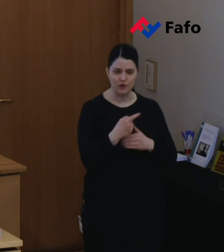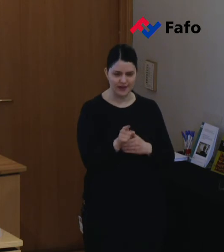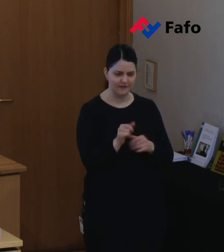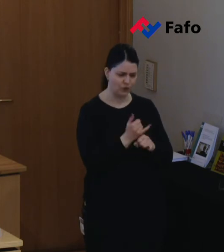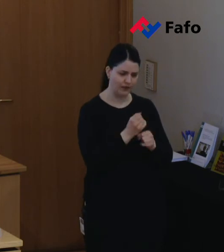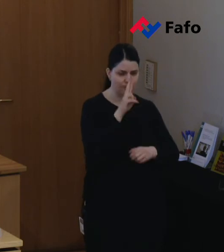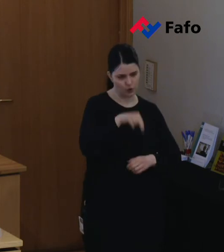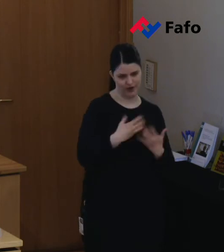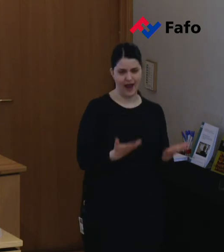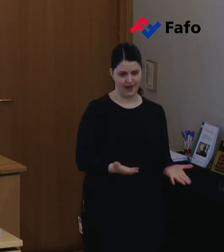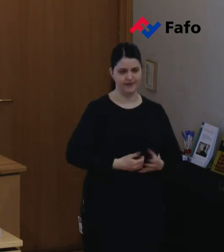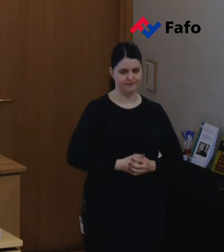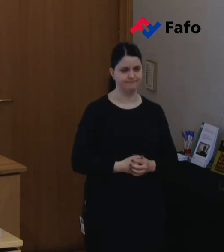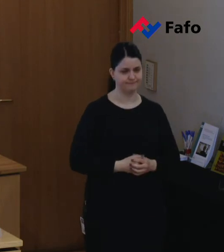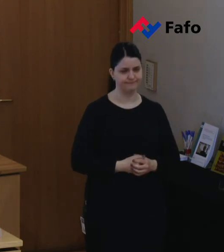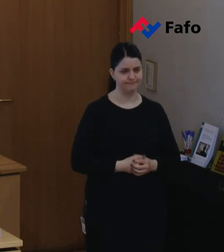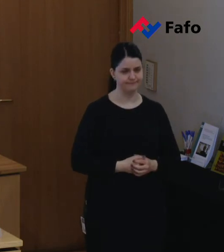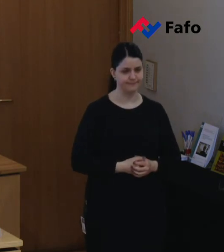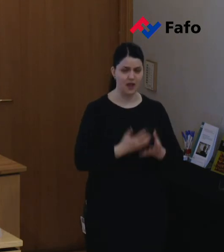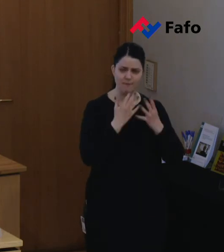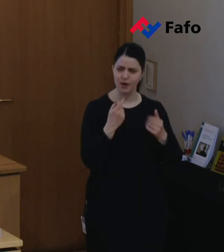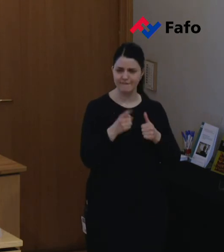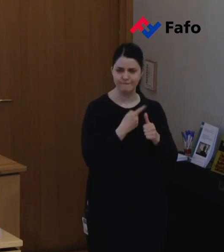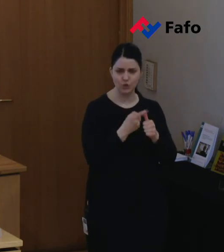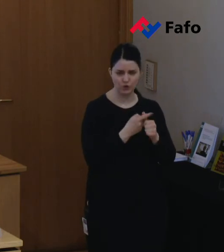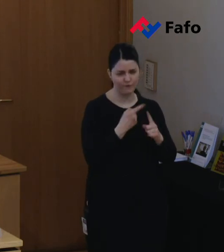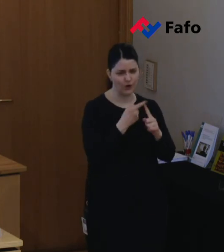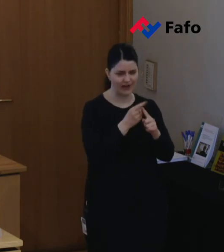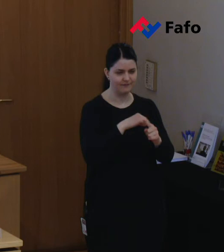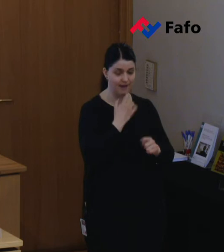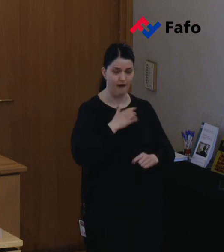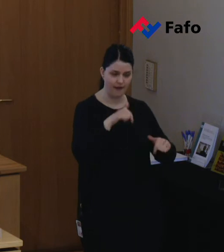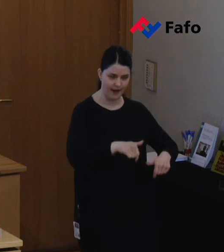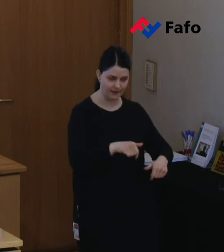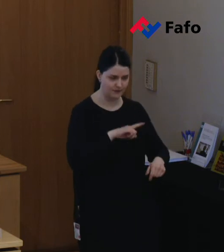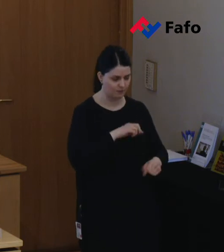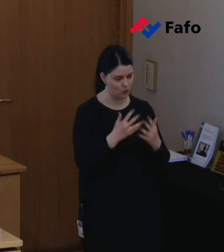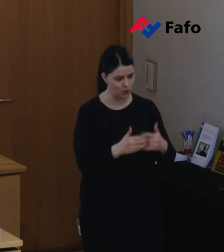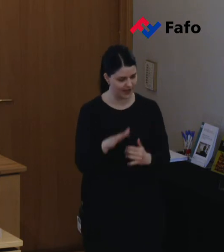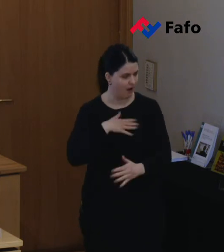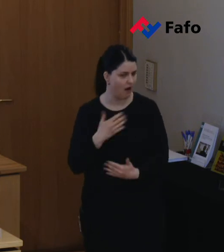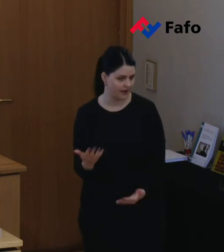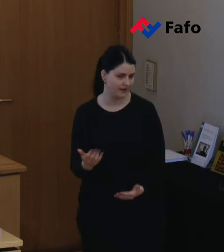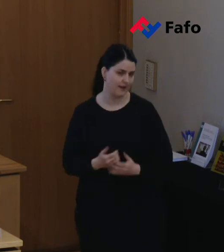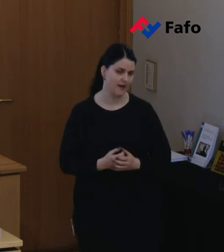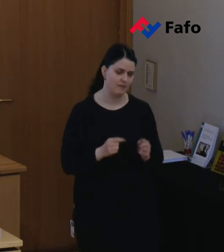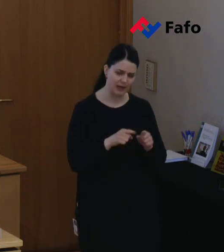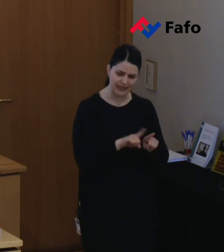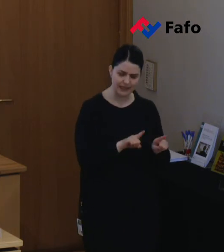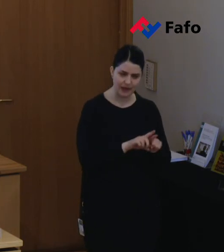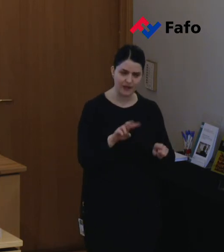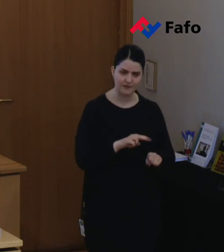Norge med de mange av de fordeler som vi har I Norge, som ikke man har I USA. Men allikevel så ser vi at